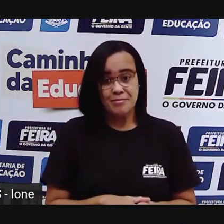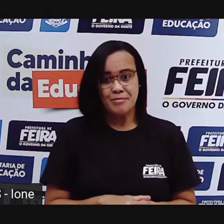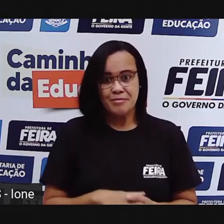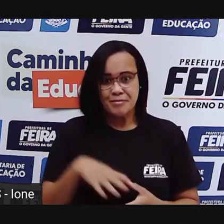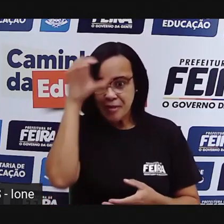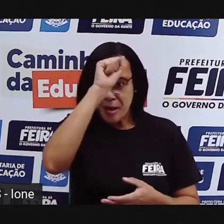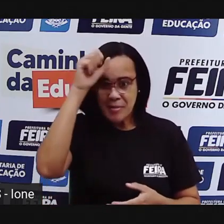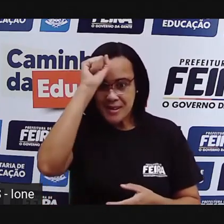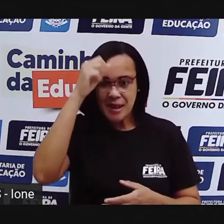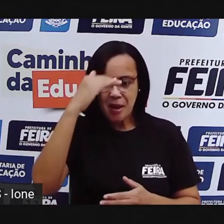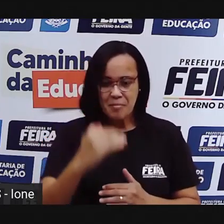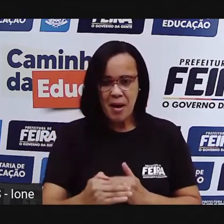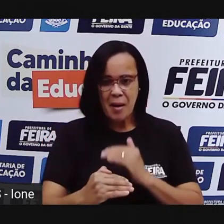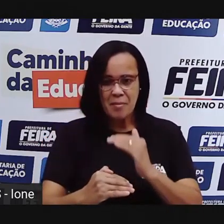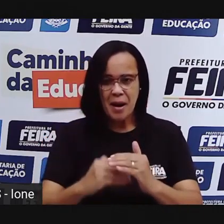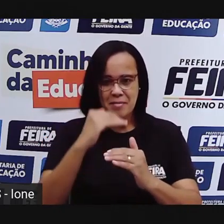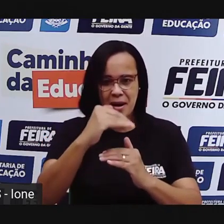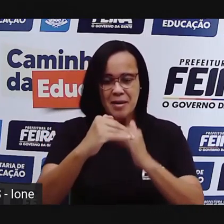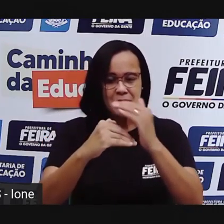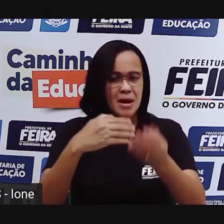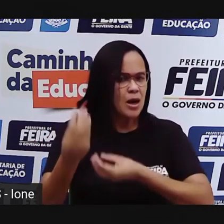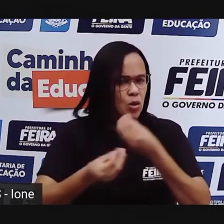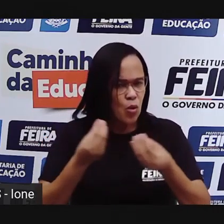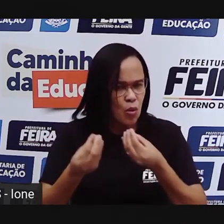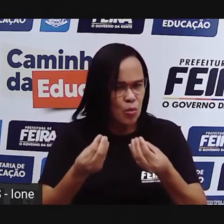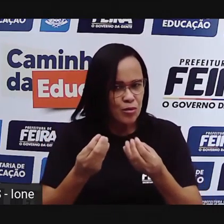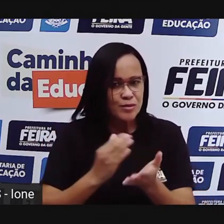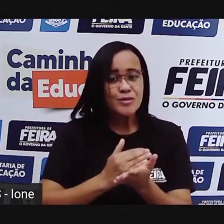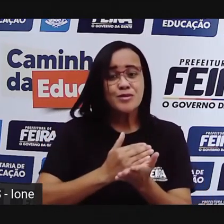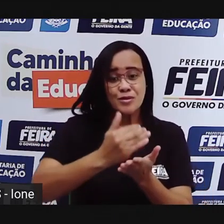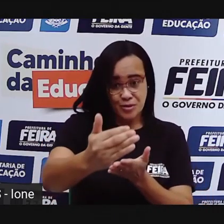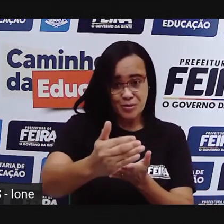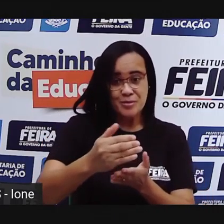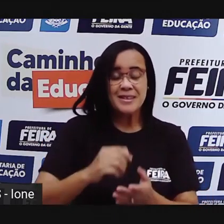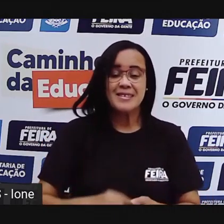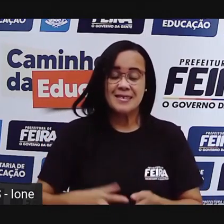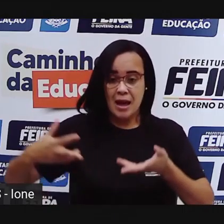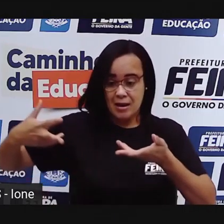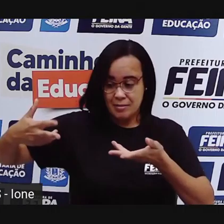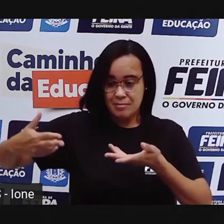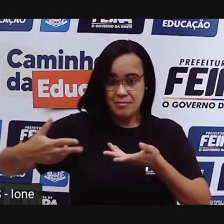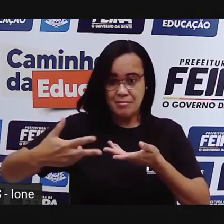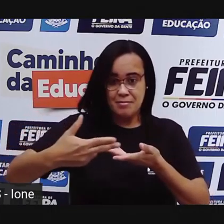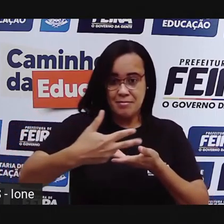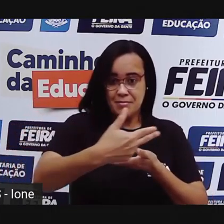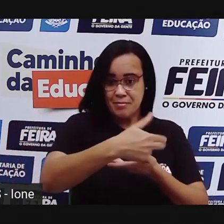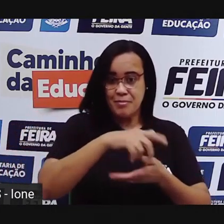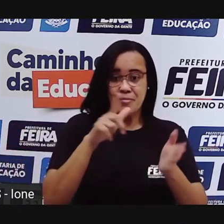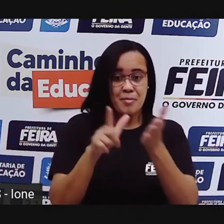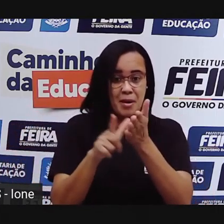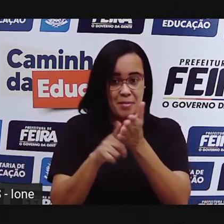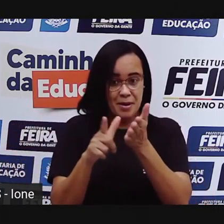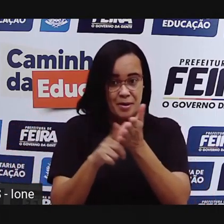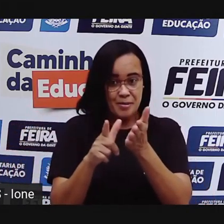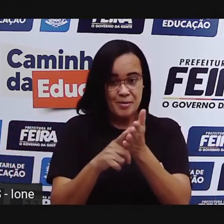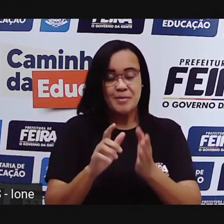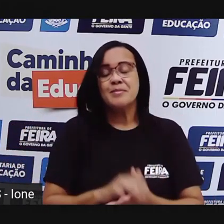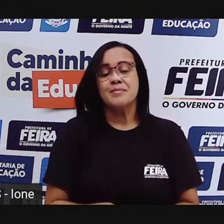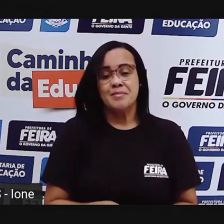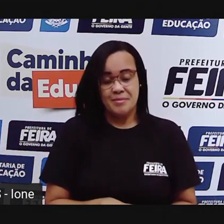passo? Vamos lá? Então, para começar, vamos cortar o crepom. Vou deixar esse aqui no cantinho. Olha